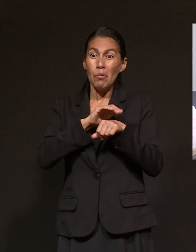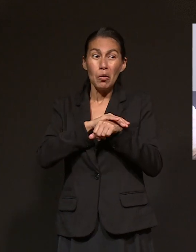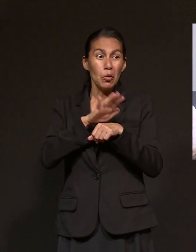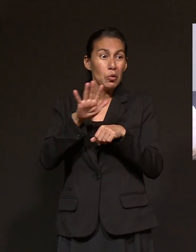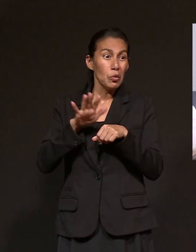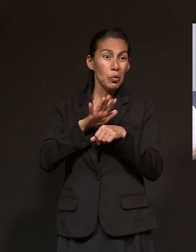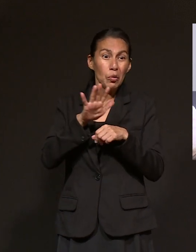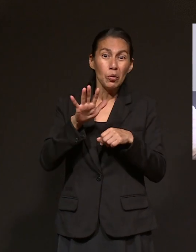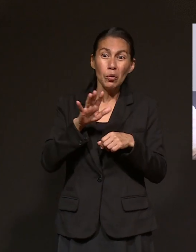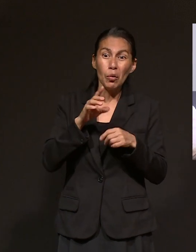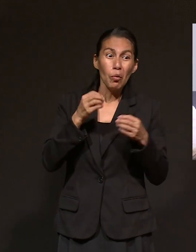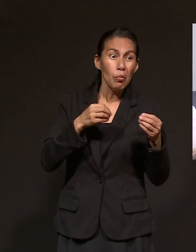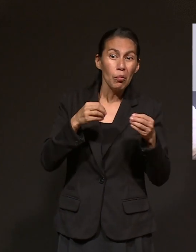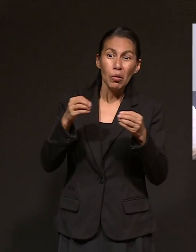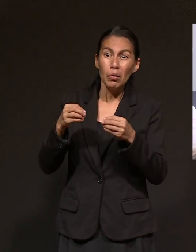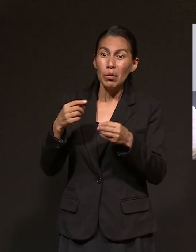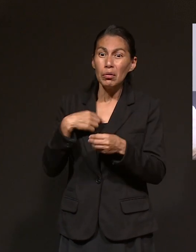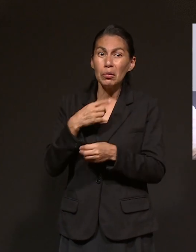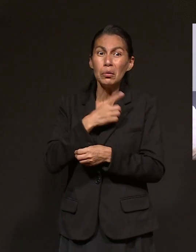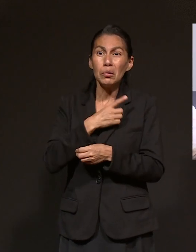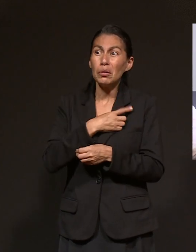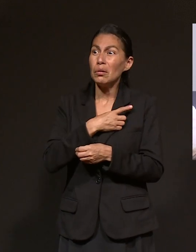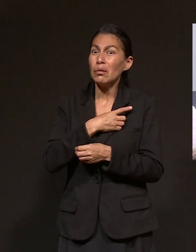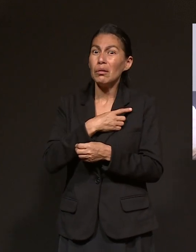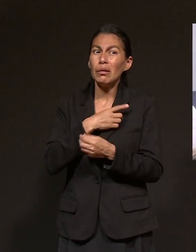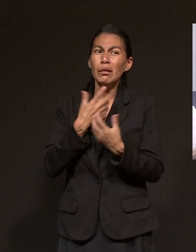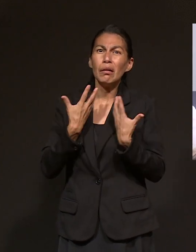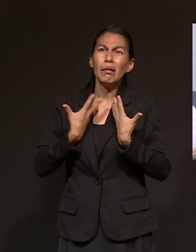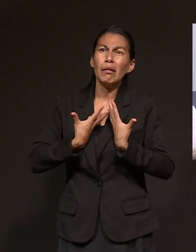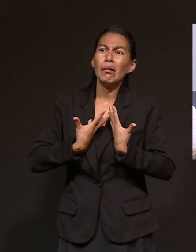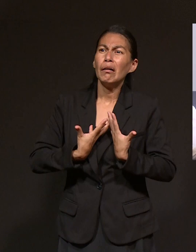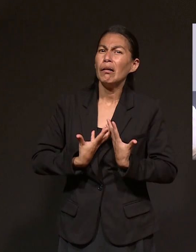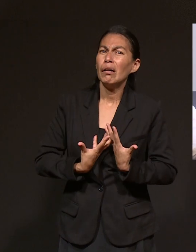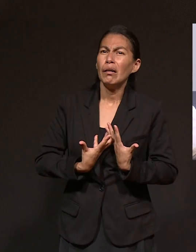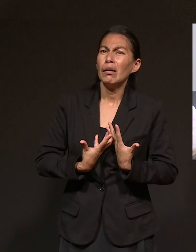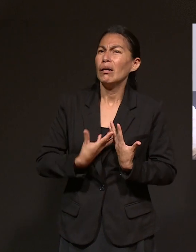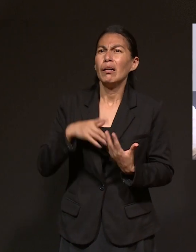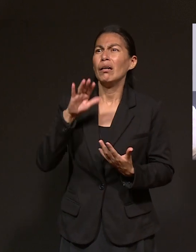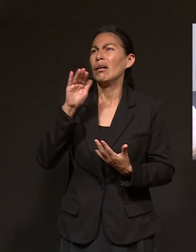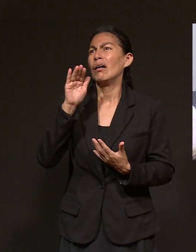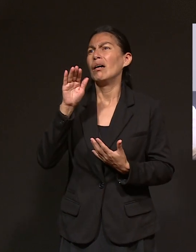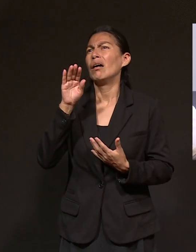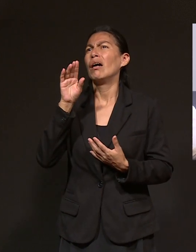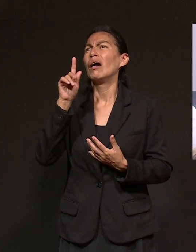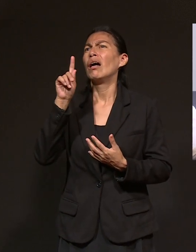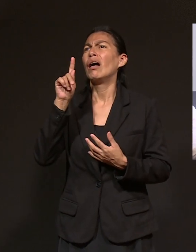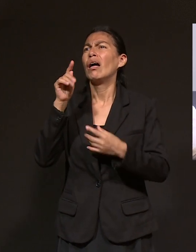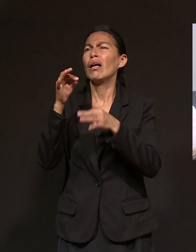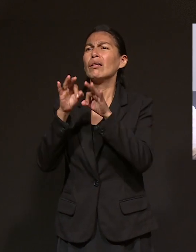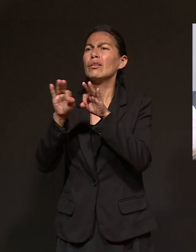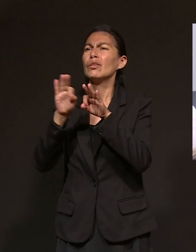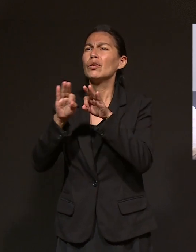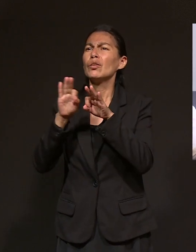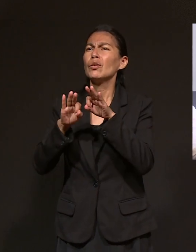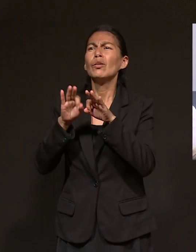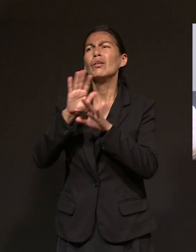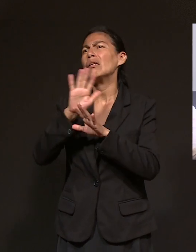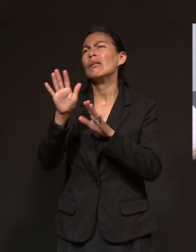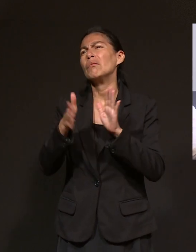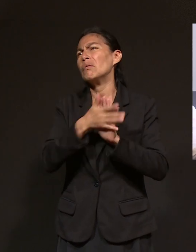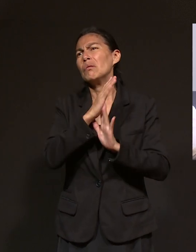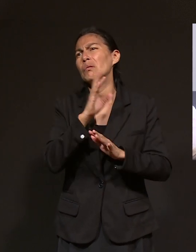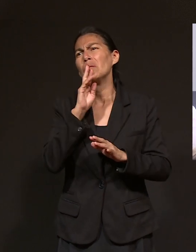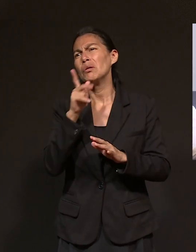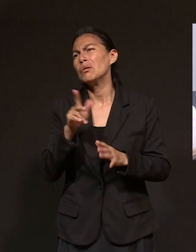yo me sentí solo. Y me regresé. Le avisé a mi tío, tío, yo me voy, me siento